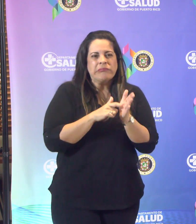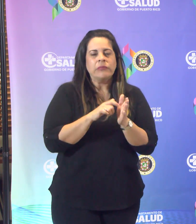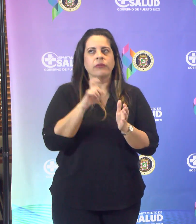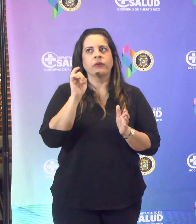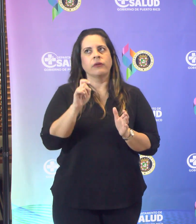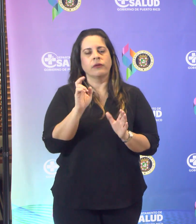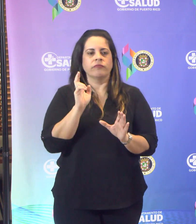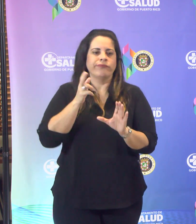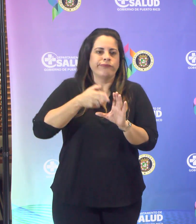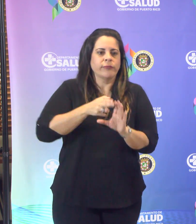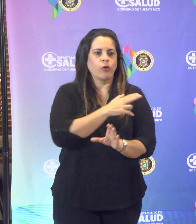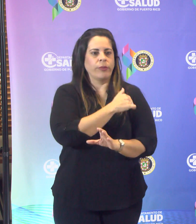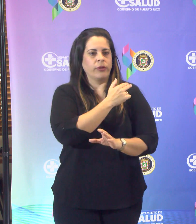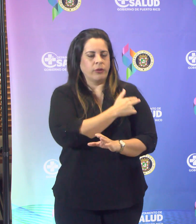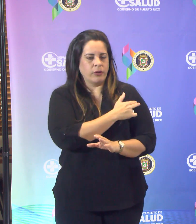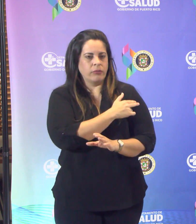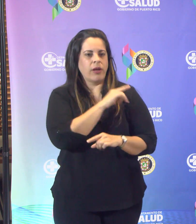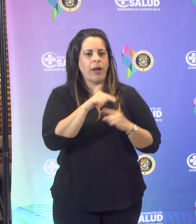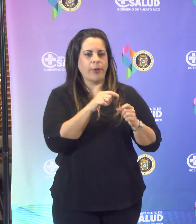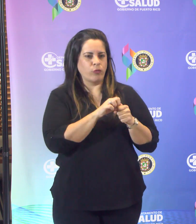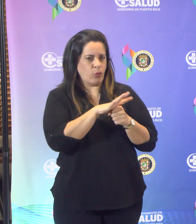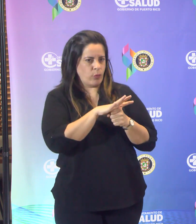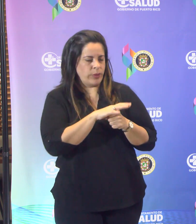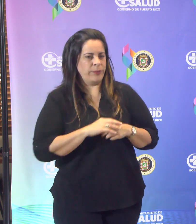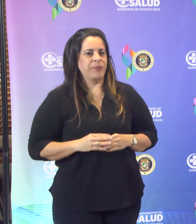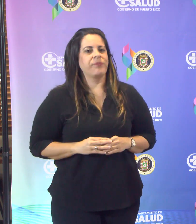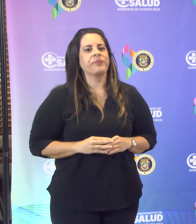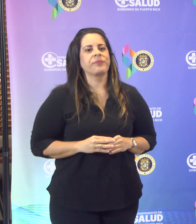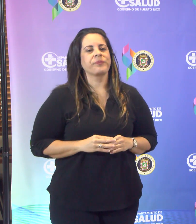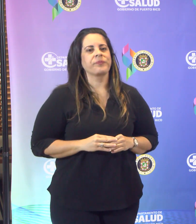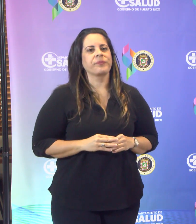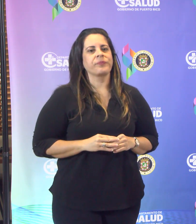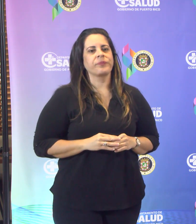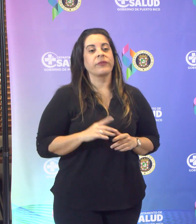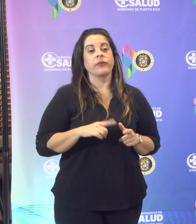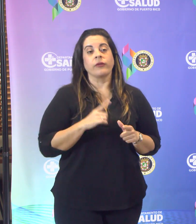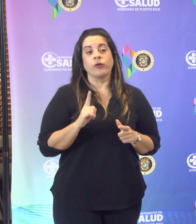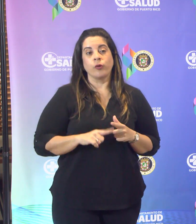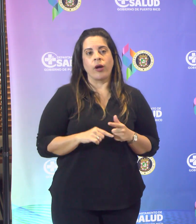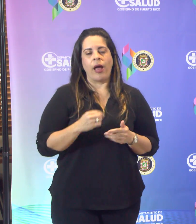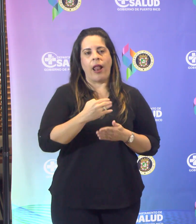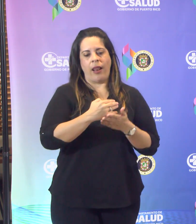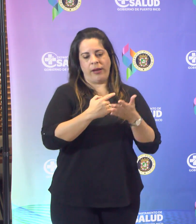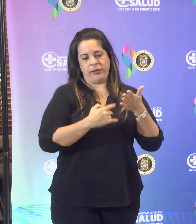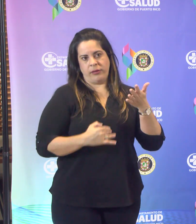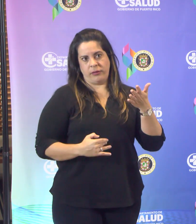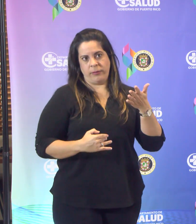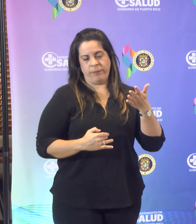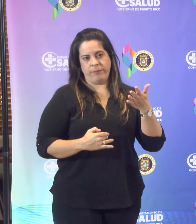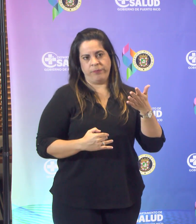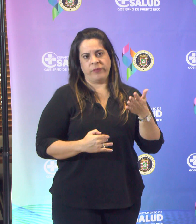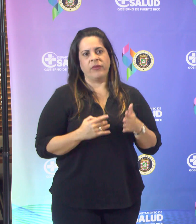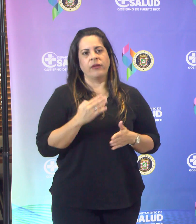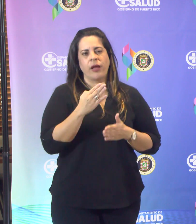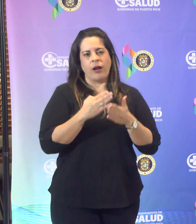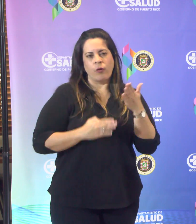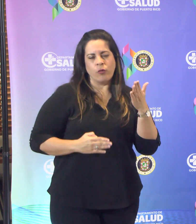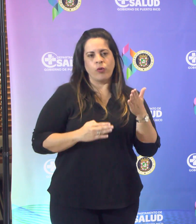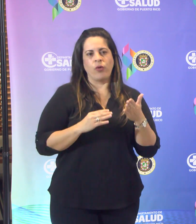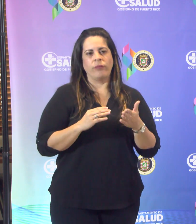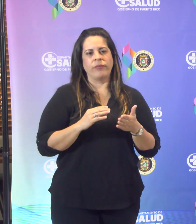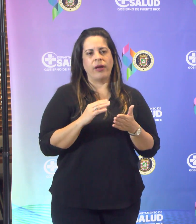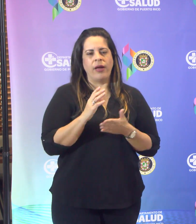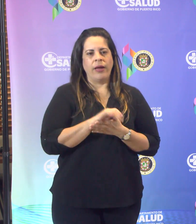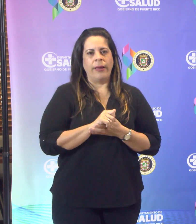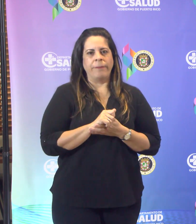la administración de estos medicamentos y quiénes tendrán prioridad. Entonces, hay una lista de criterios clínicos